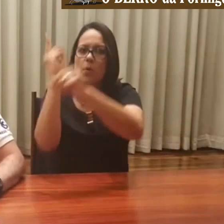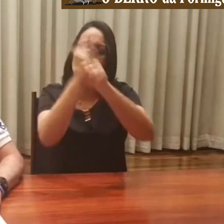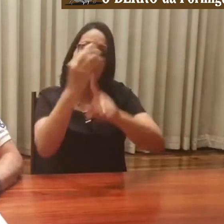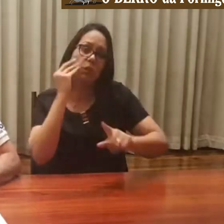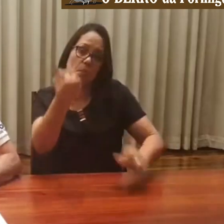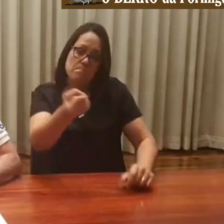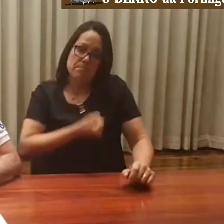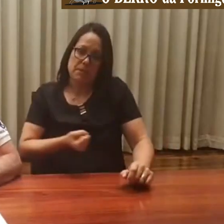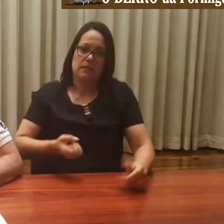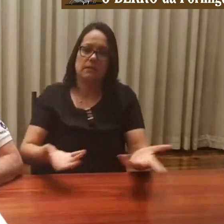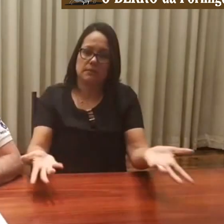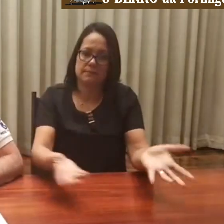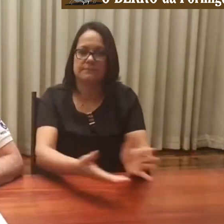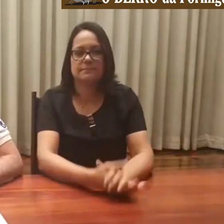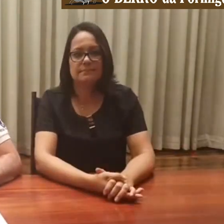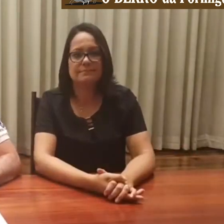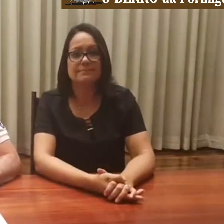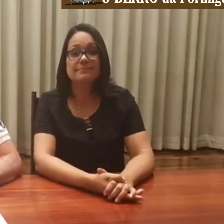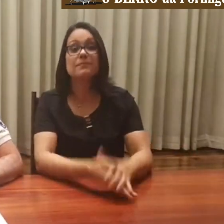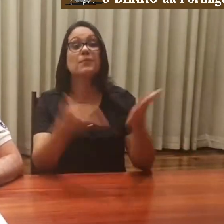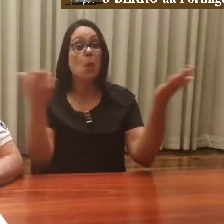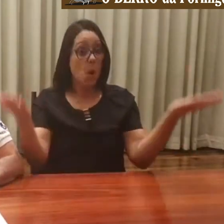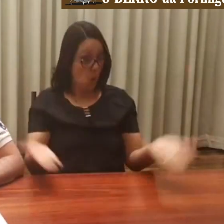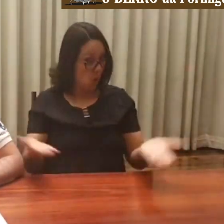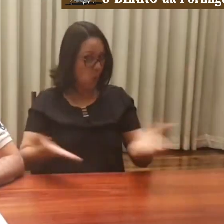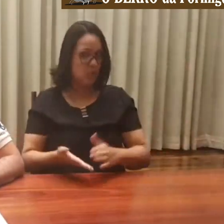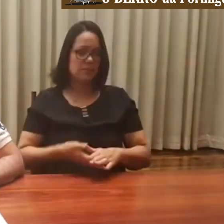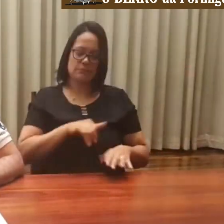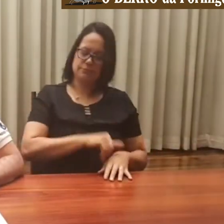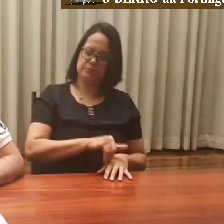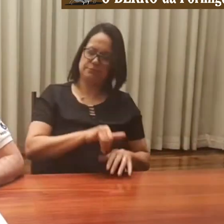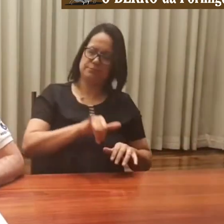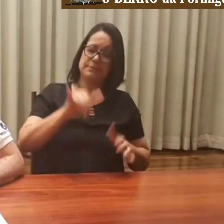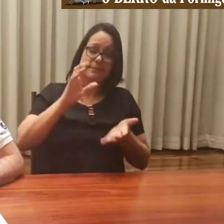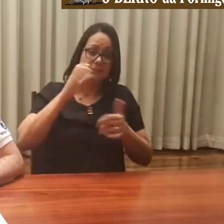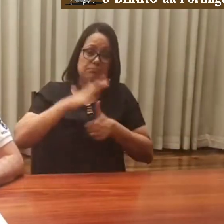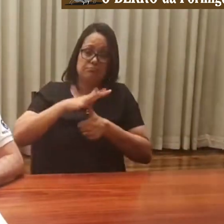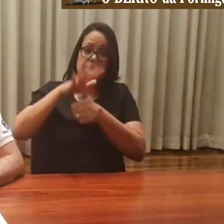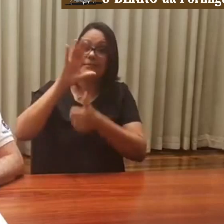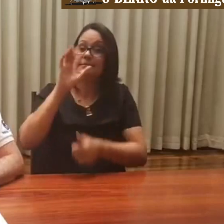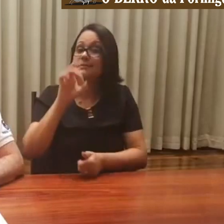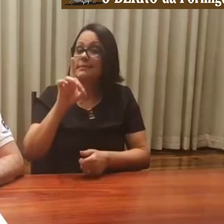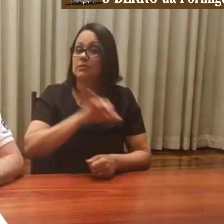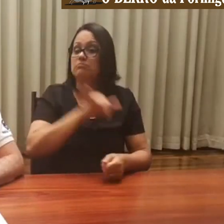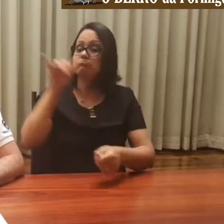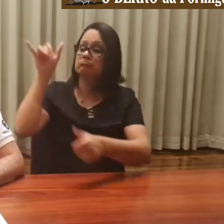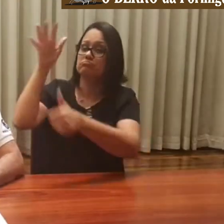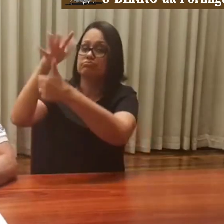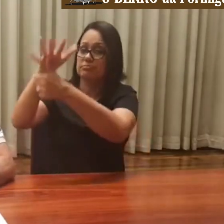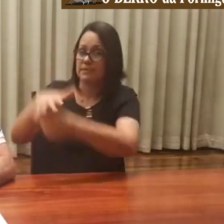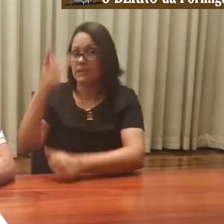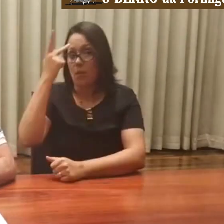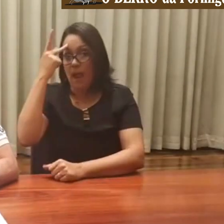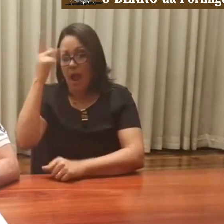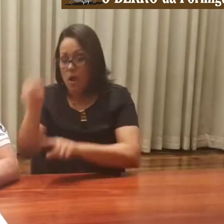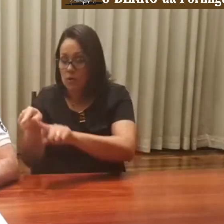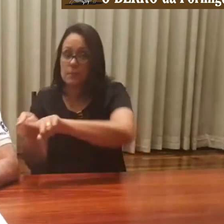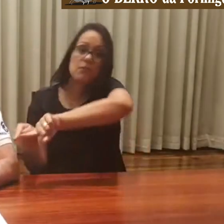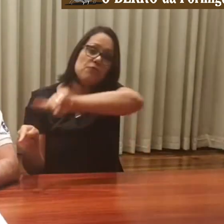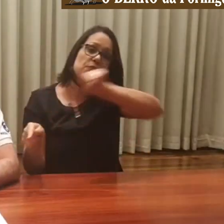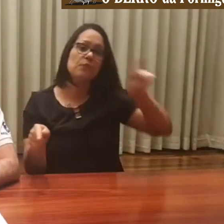assassinar. O dia de hoje, saí cedo de casa, posamos em São Paulo, depois fomos até Eldorado